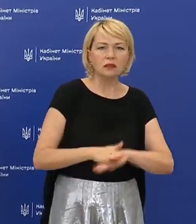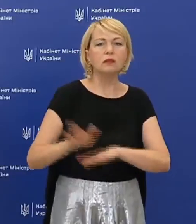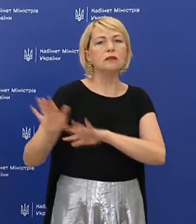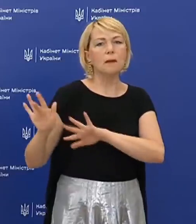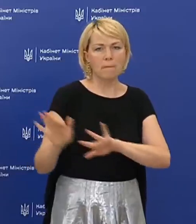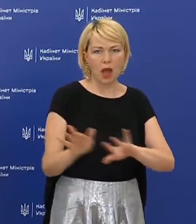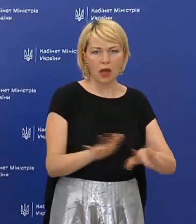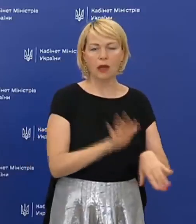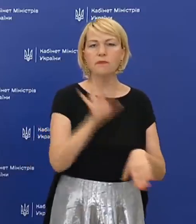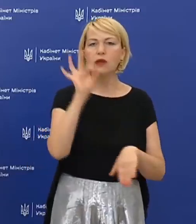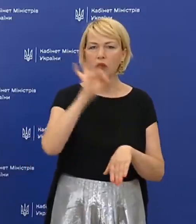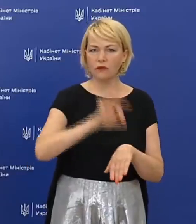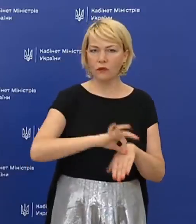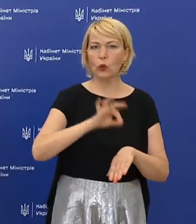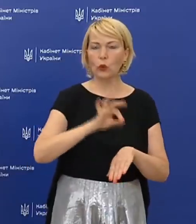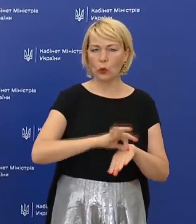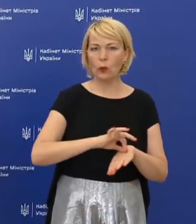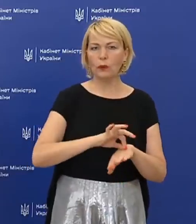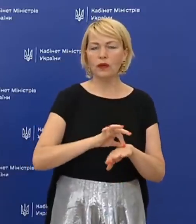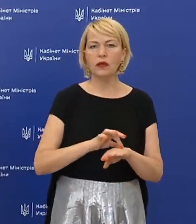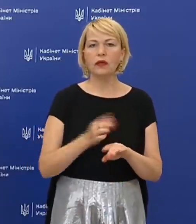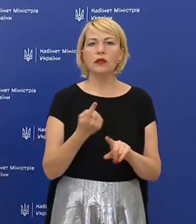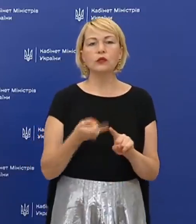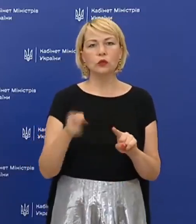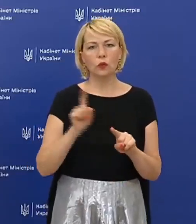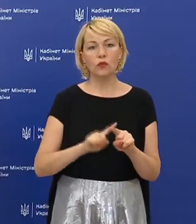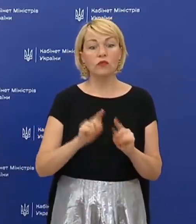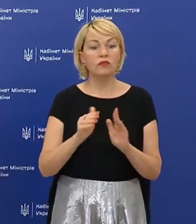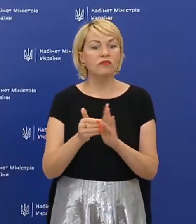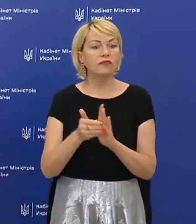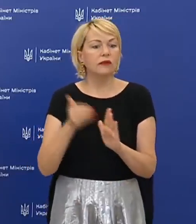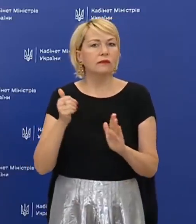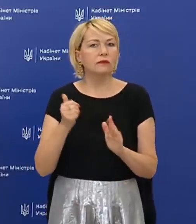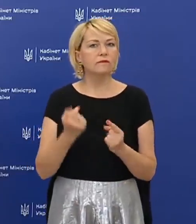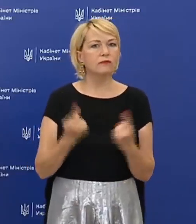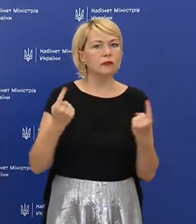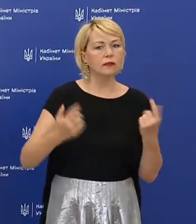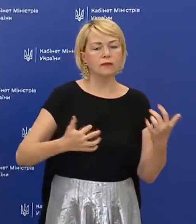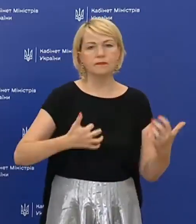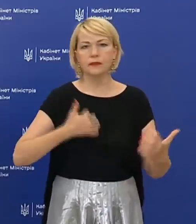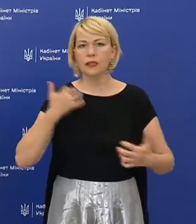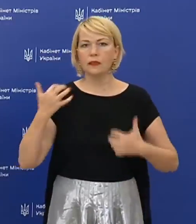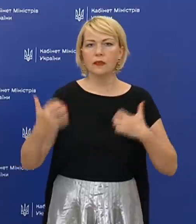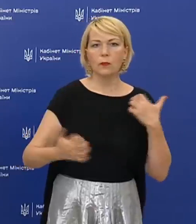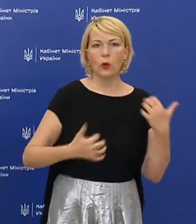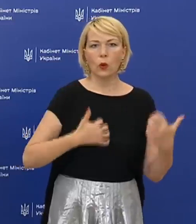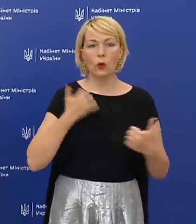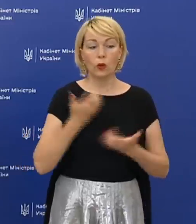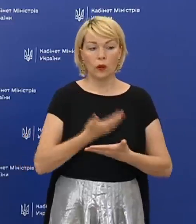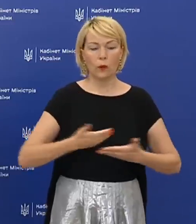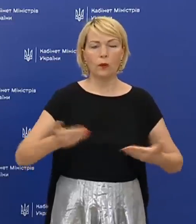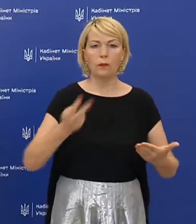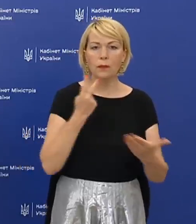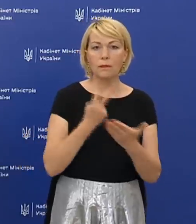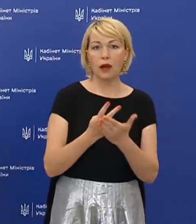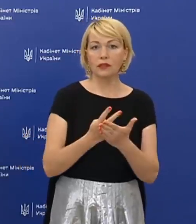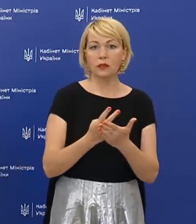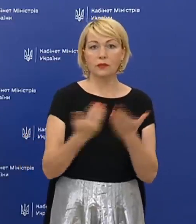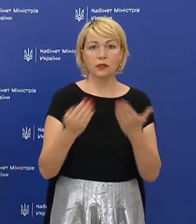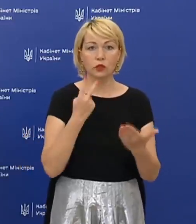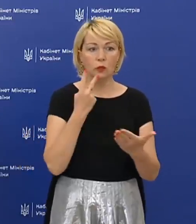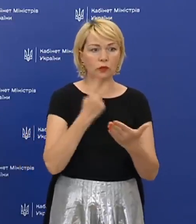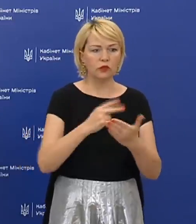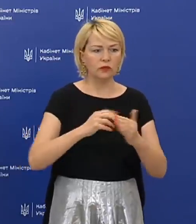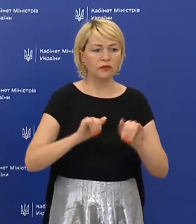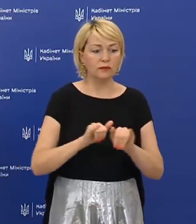хвороби. Тому це викликає нас велике занепокоєння, і ми бачимо, що якщо подивитися